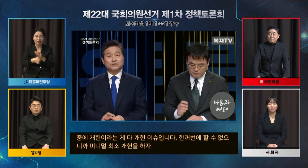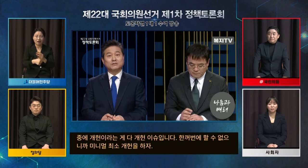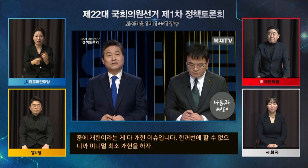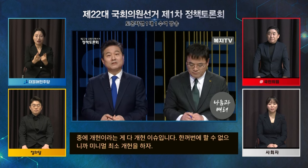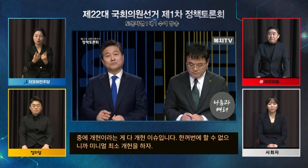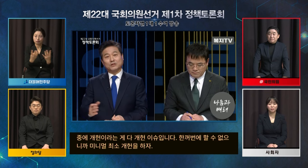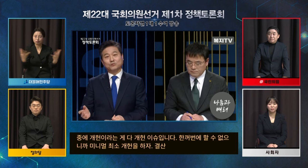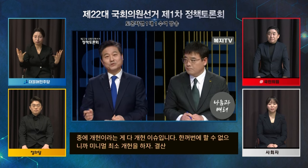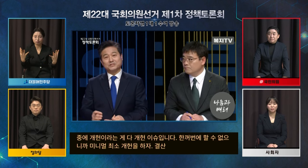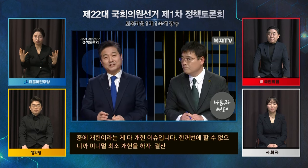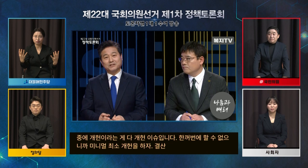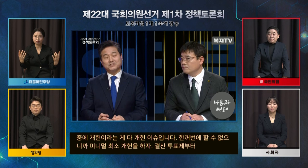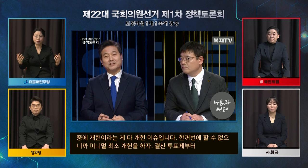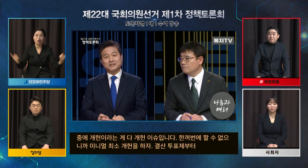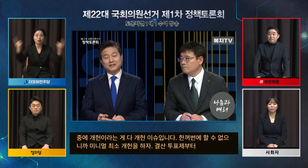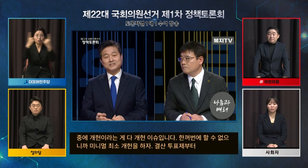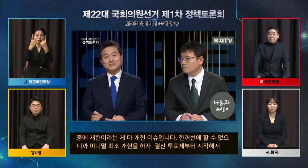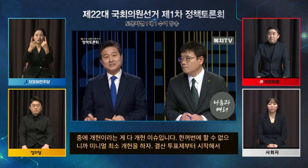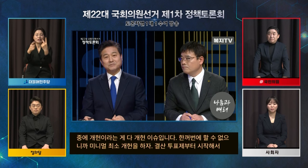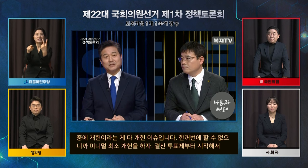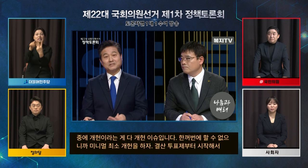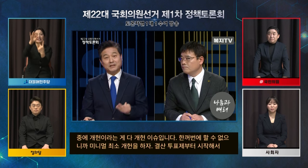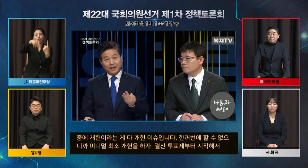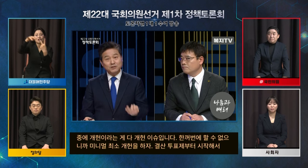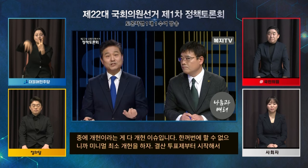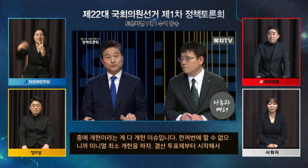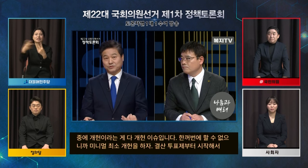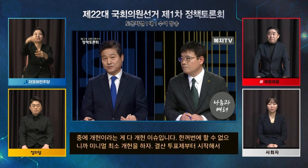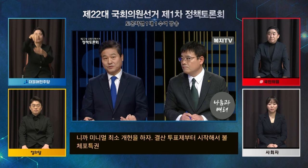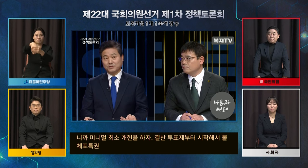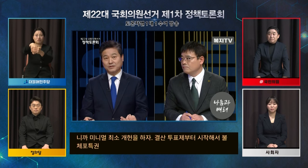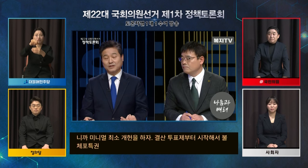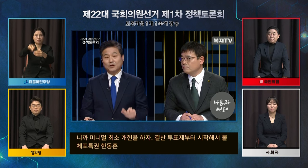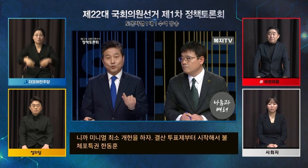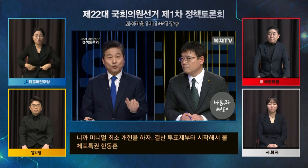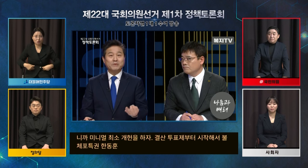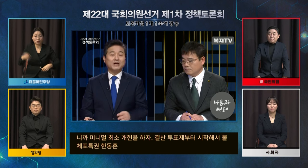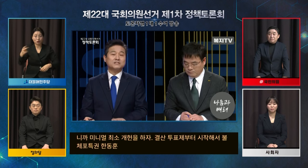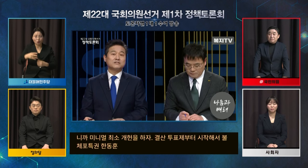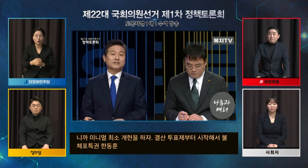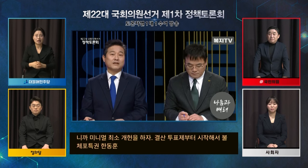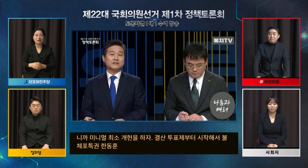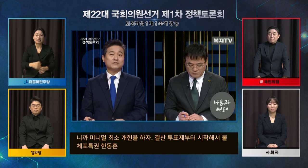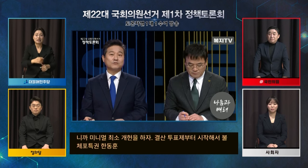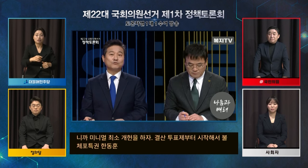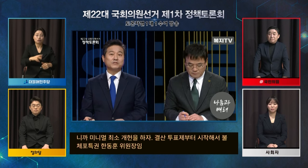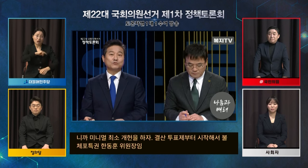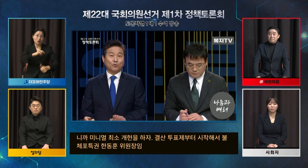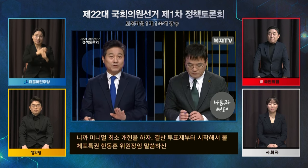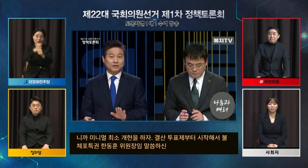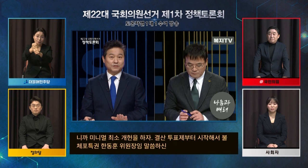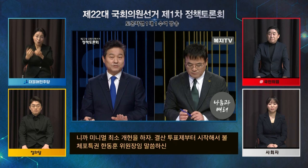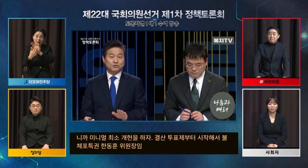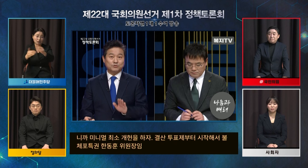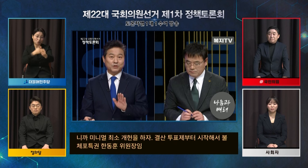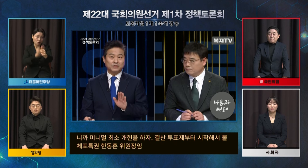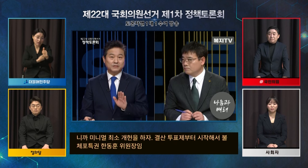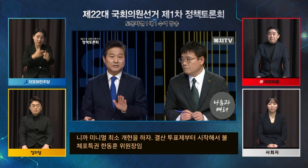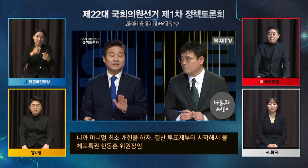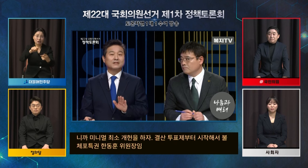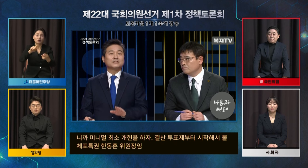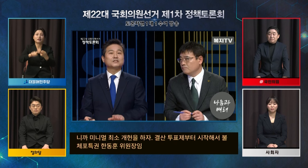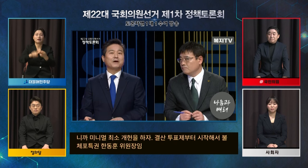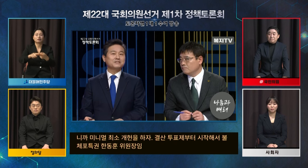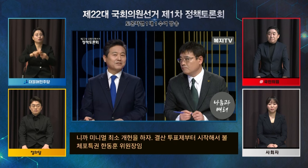불체포 특권 한동훈 위원장이 거창하게 얘기하신 것 같지만 그게 개헌 이슈거든요. 이런 몇 가지들에 대해서 국민 동의를 얻어서 최소